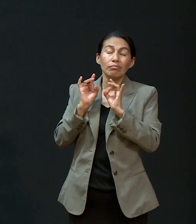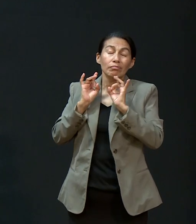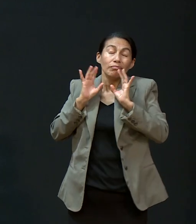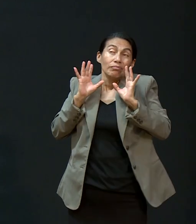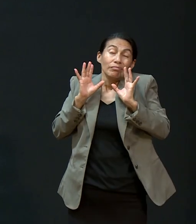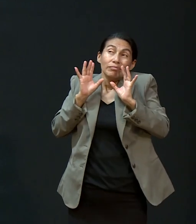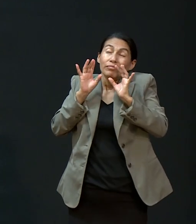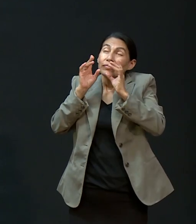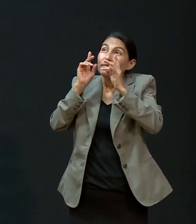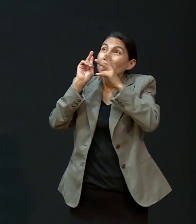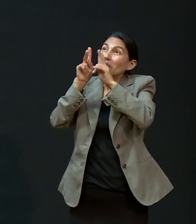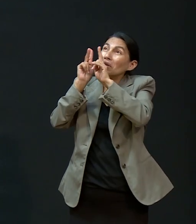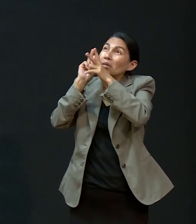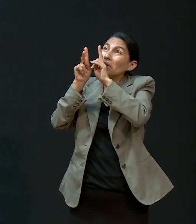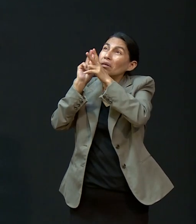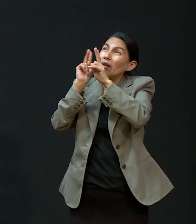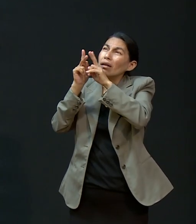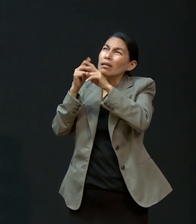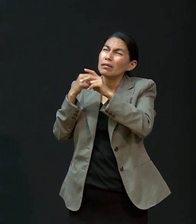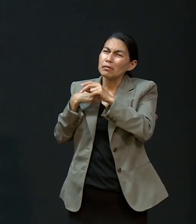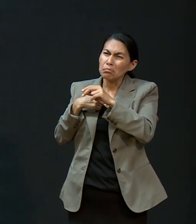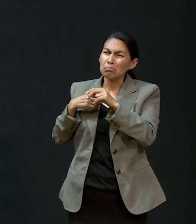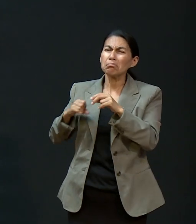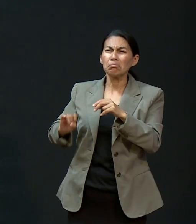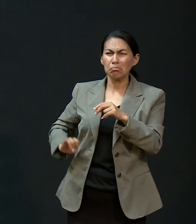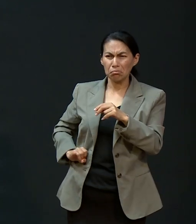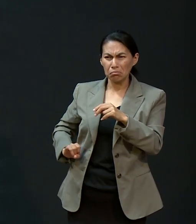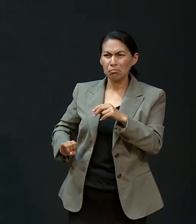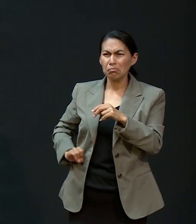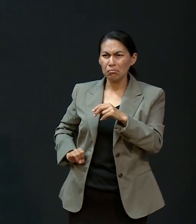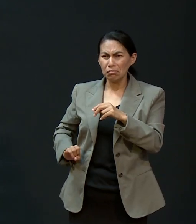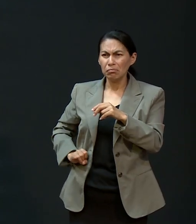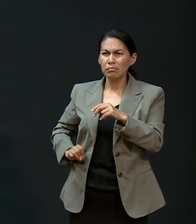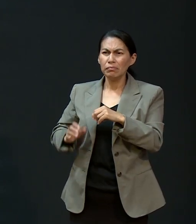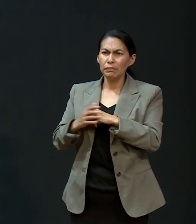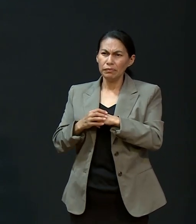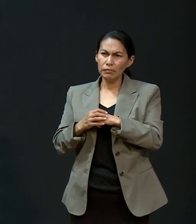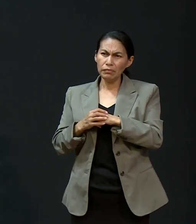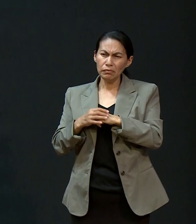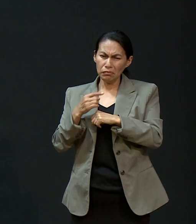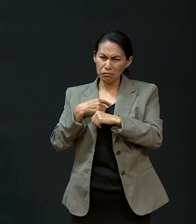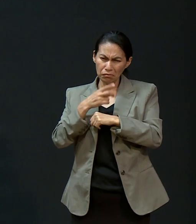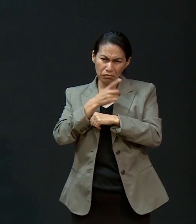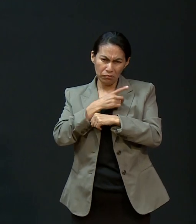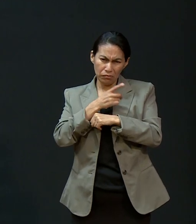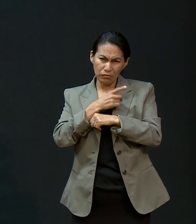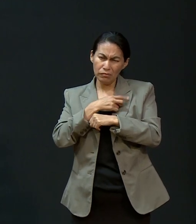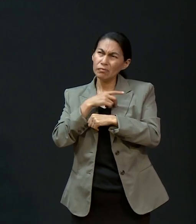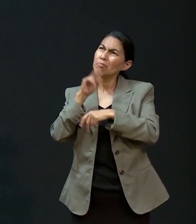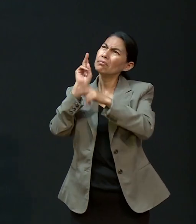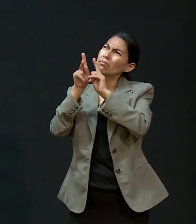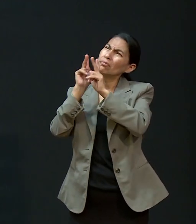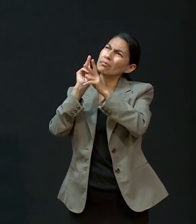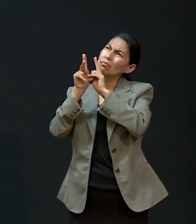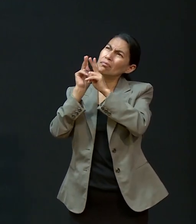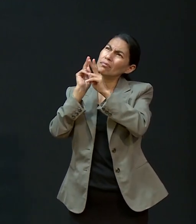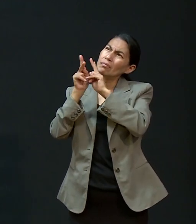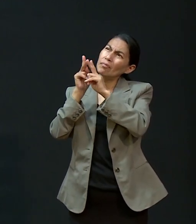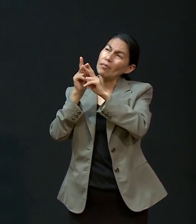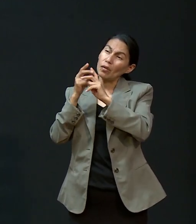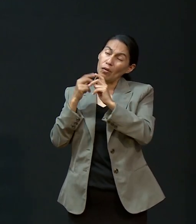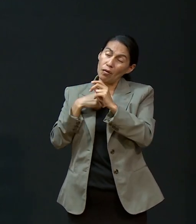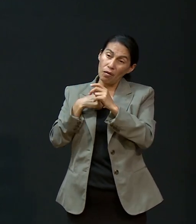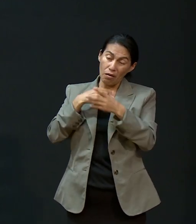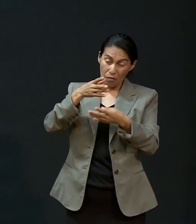y así fue. Entonces dije, ah, pues qué interesante manera de aplicarlo ahora donde yo esté sola. Entonces